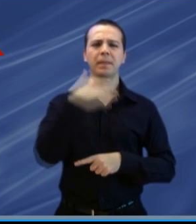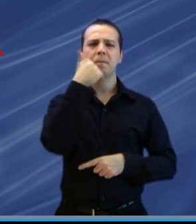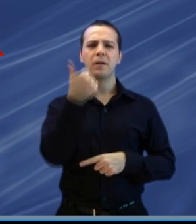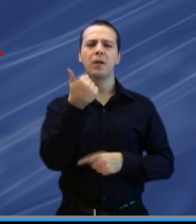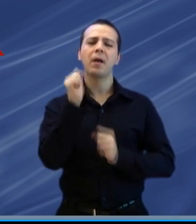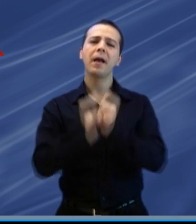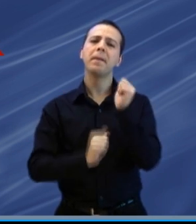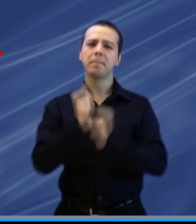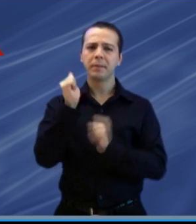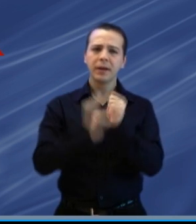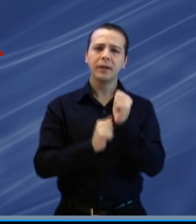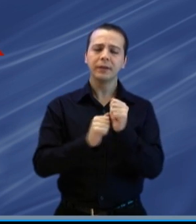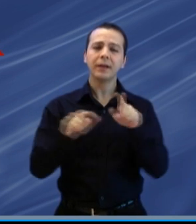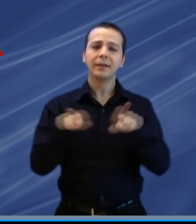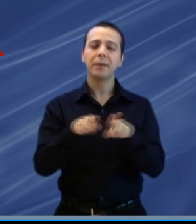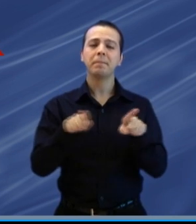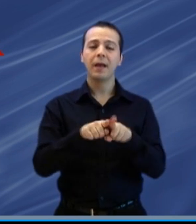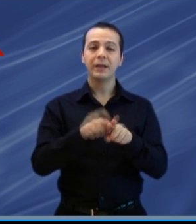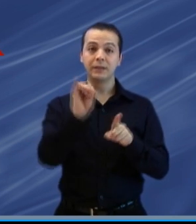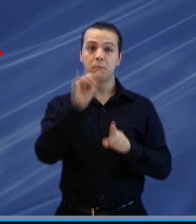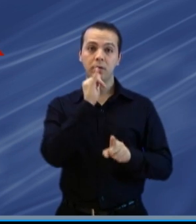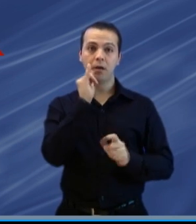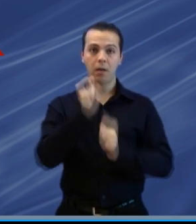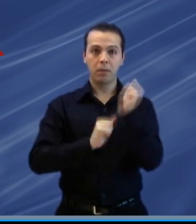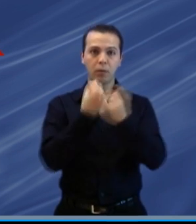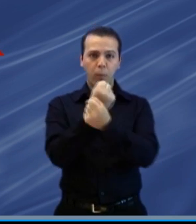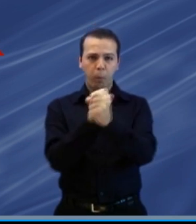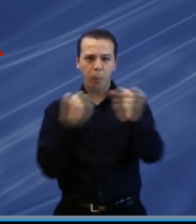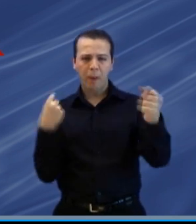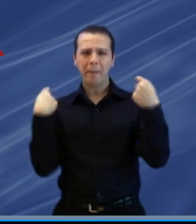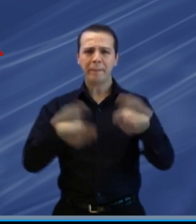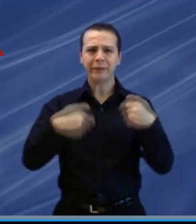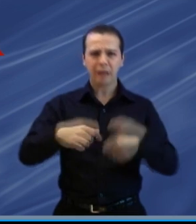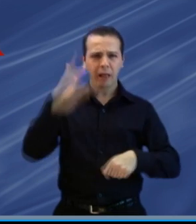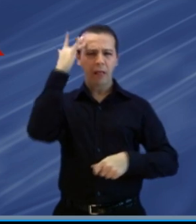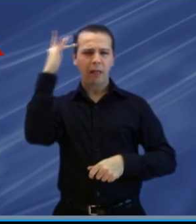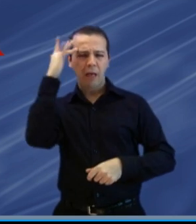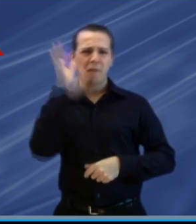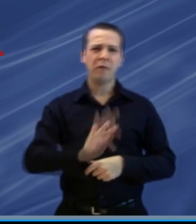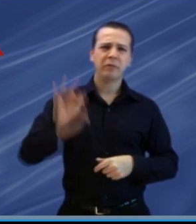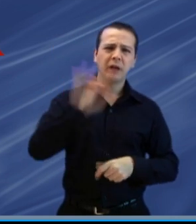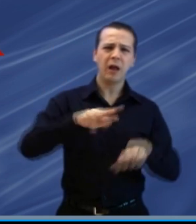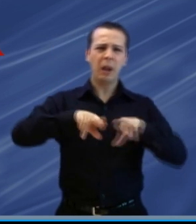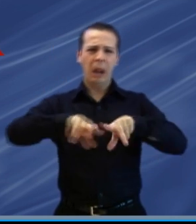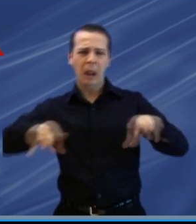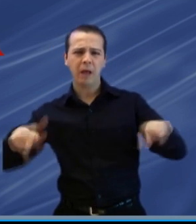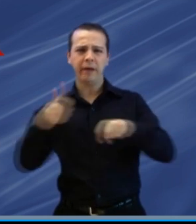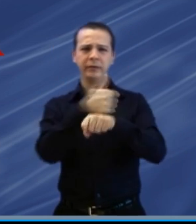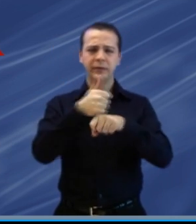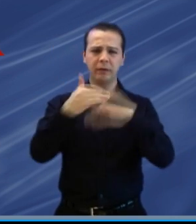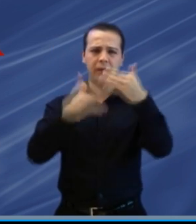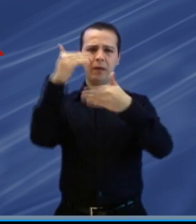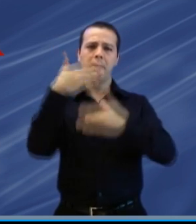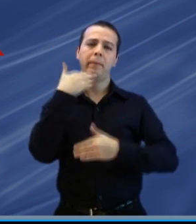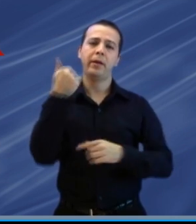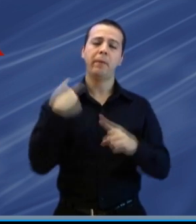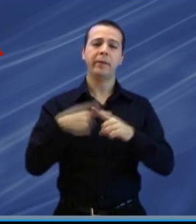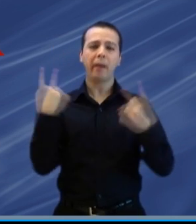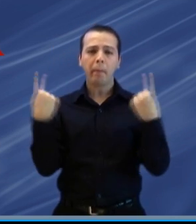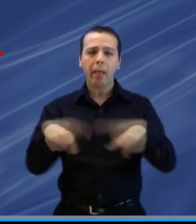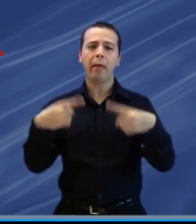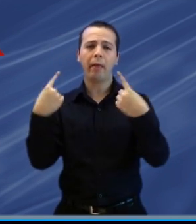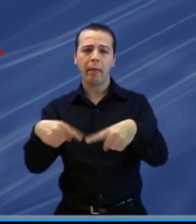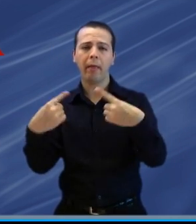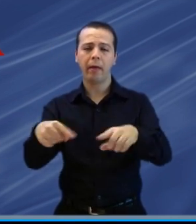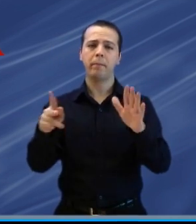empresa, maior o nível de qualificação das pessoas que elas contratam, porque pela própria natureza do mercado. As